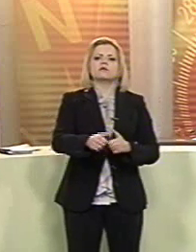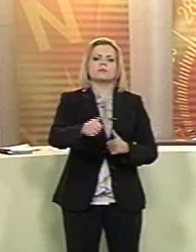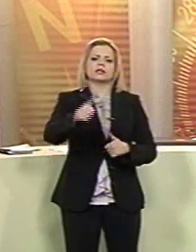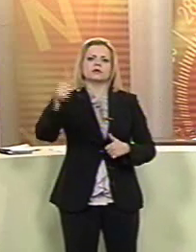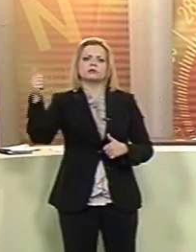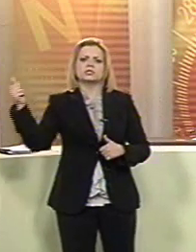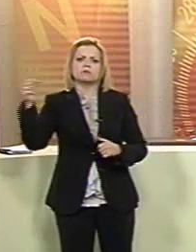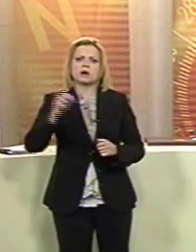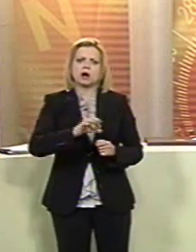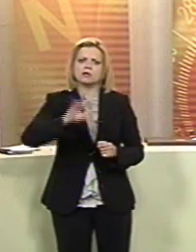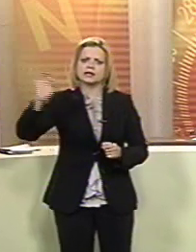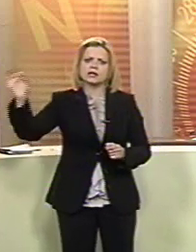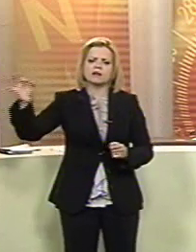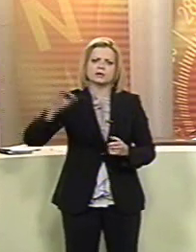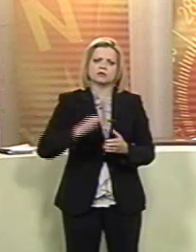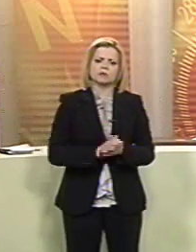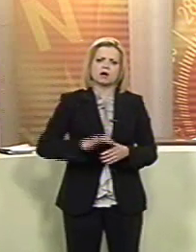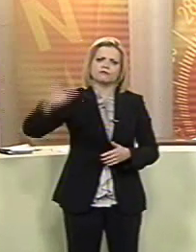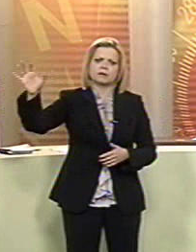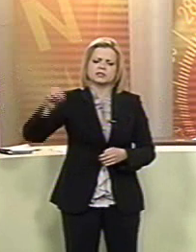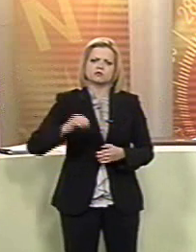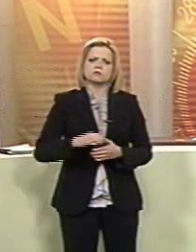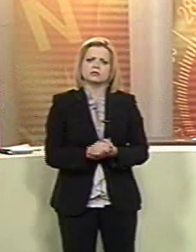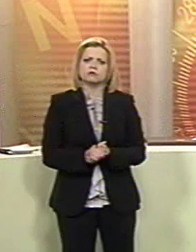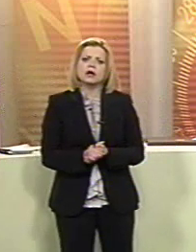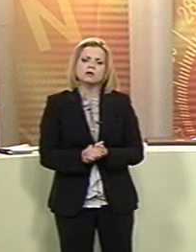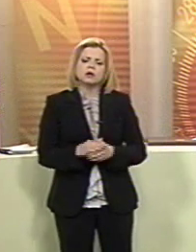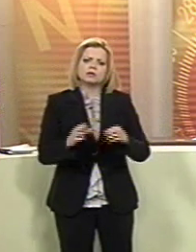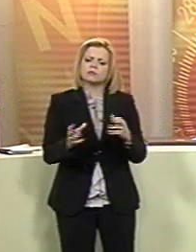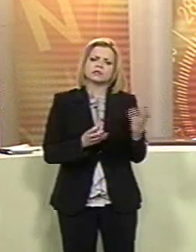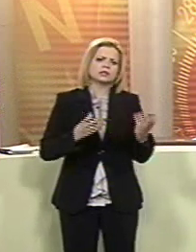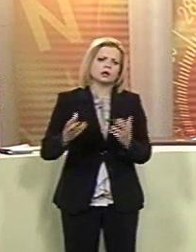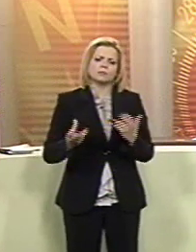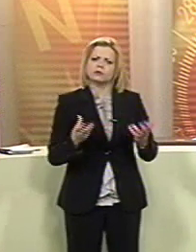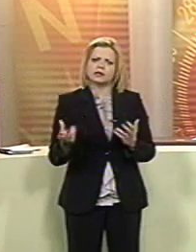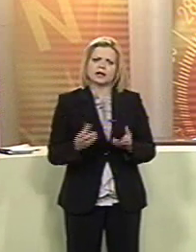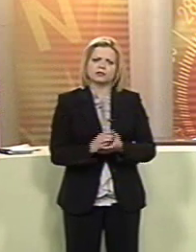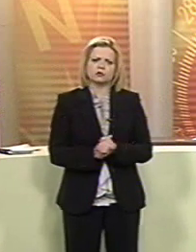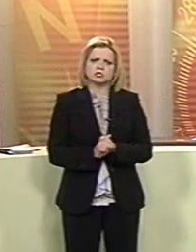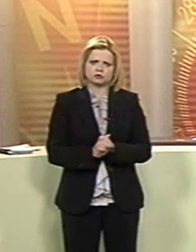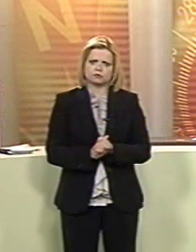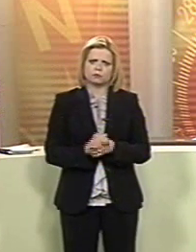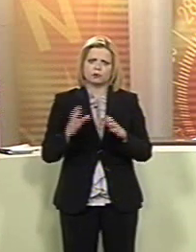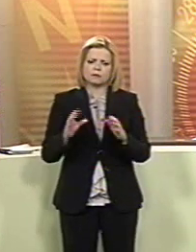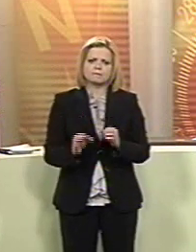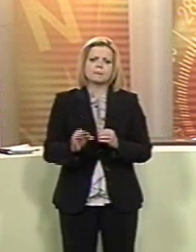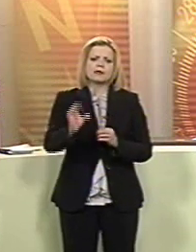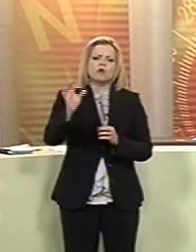um apartamento em São Paulo, e aí ele vai para São Paulo, fica mais 5 meses do ano. Perceba que ele está tendo uma pluralidade de domicílios. Muito bem.